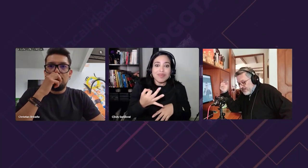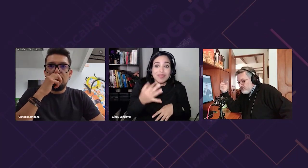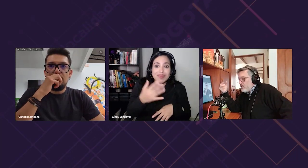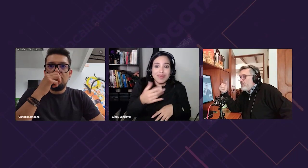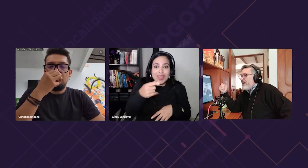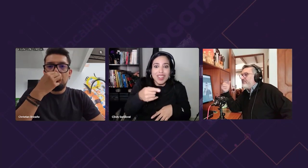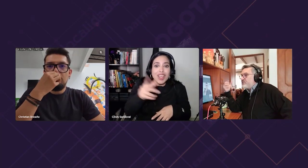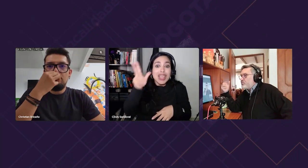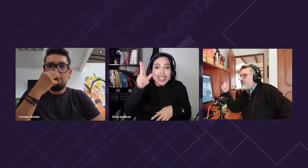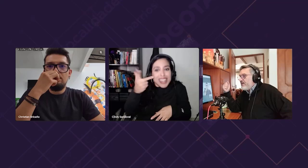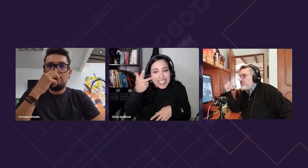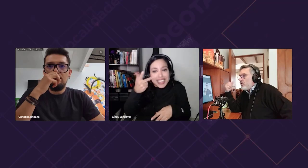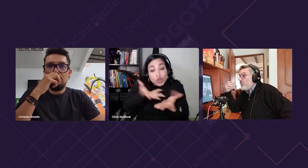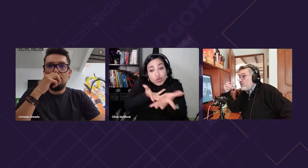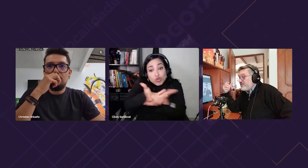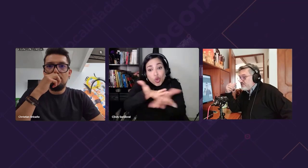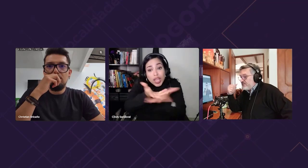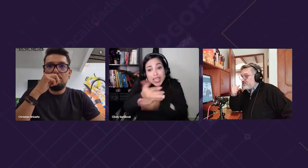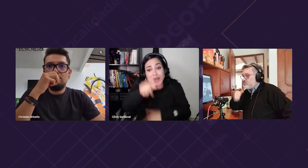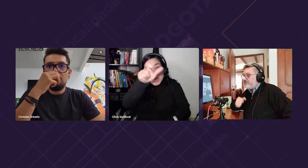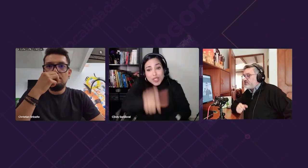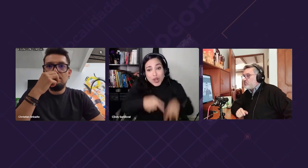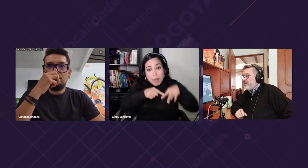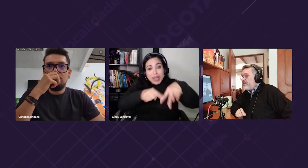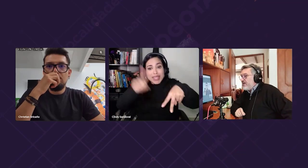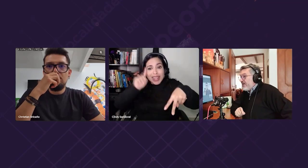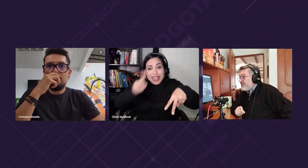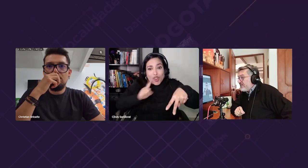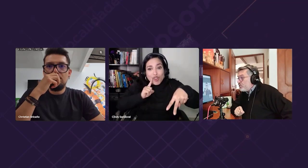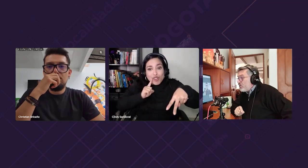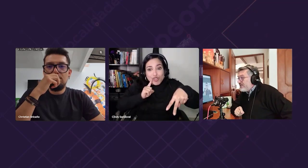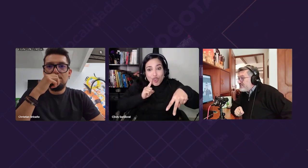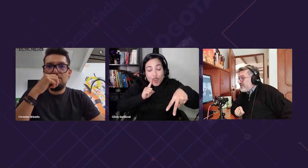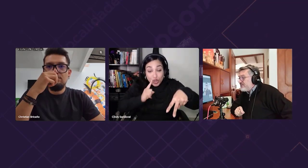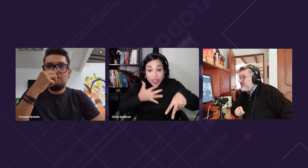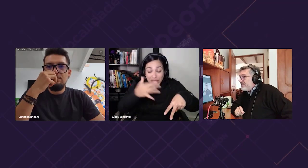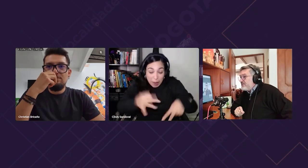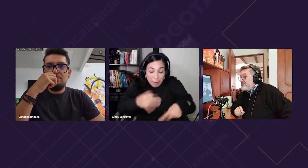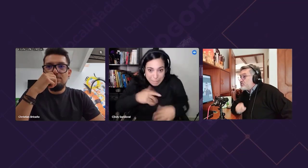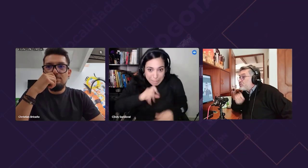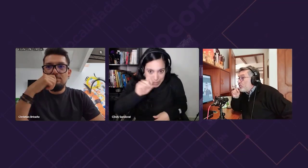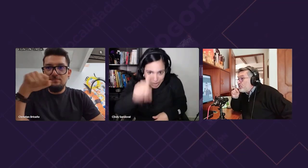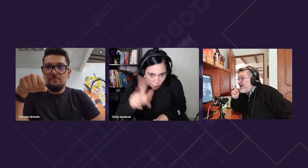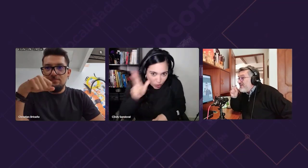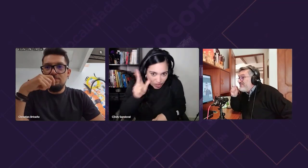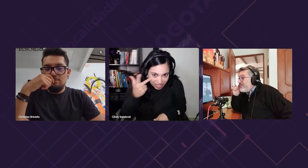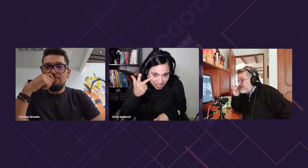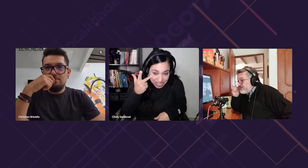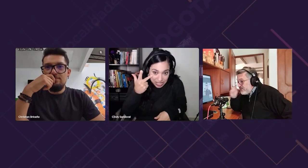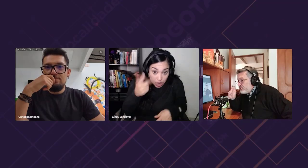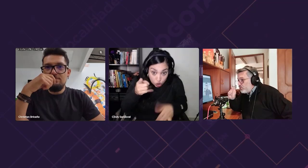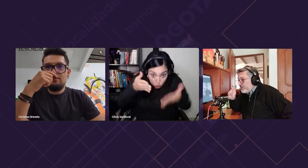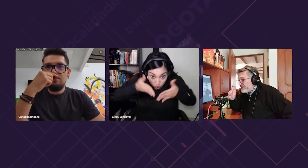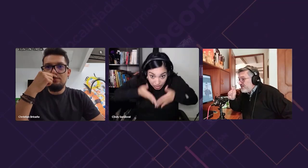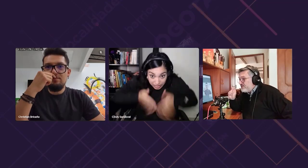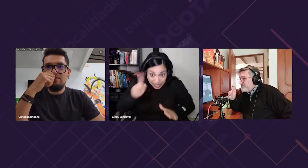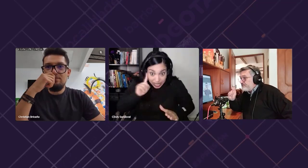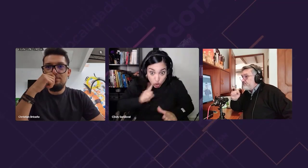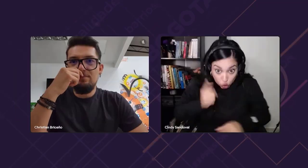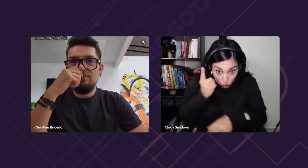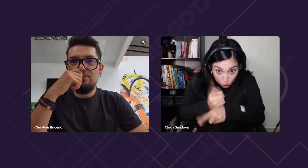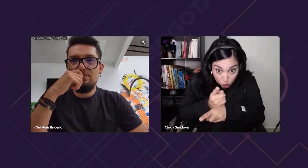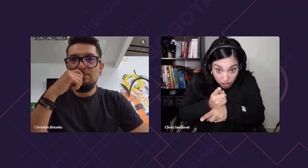nos la esté dando una persona como Cristian, que es una persona, entiendo, Cristian, sorda de nacimiento,